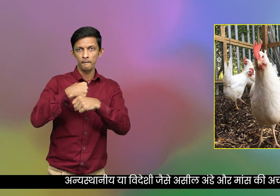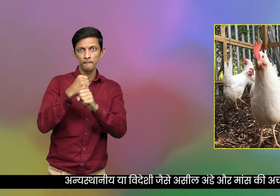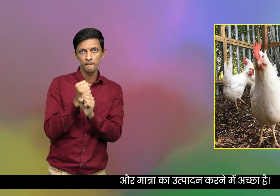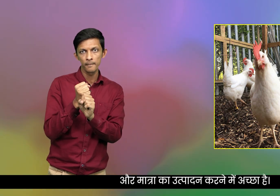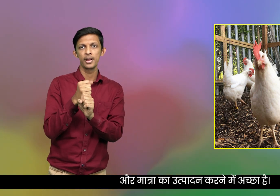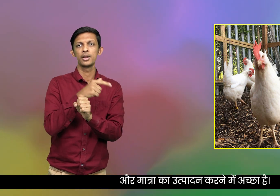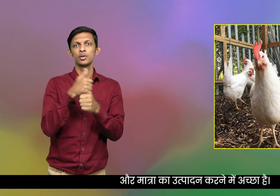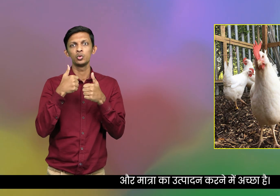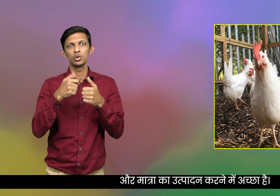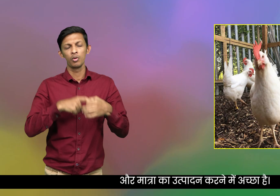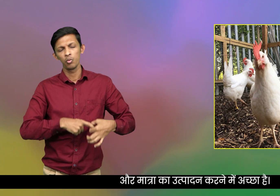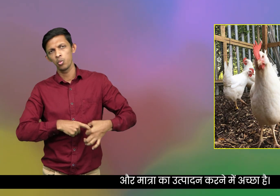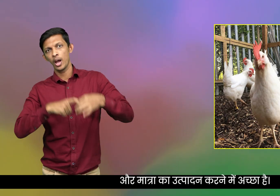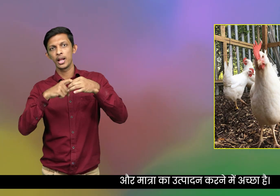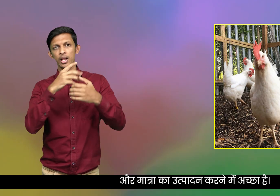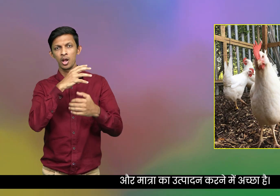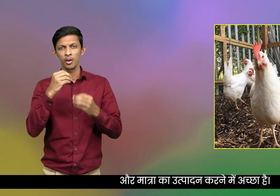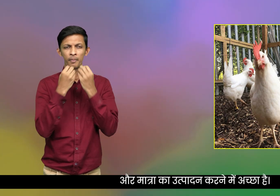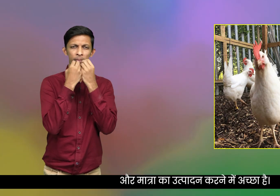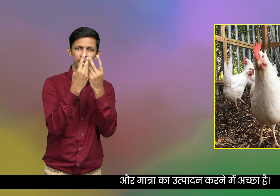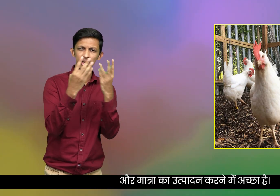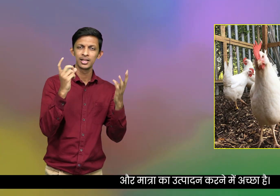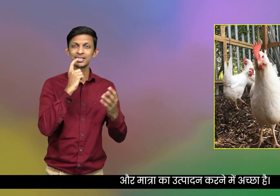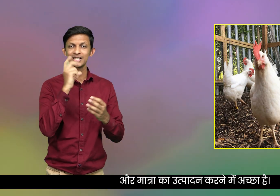और मात्रा का उत्पादन करने में अच्छा है।